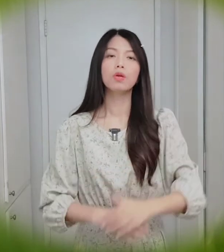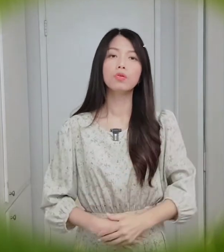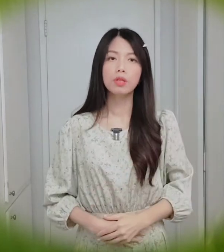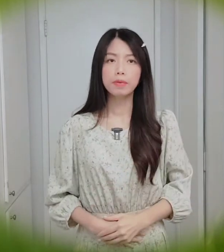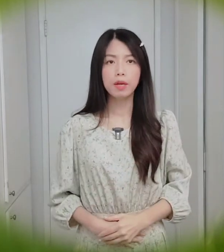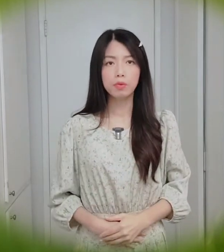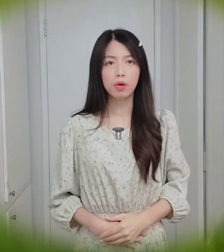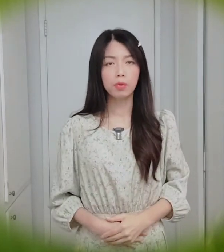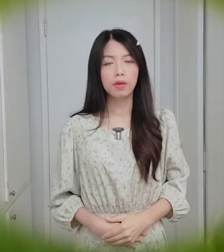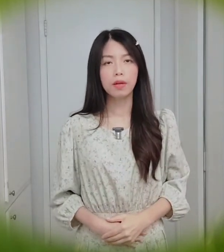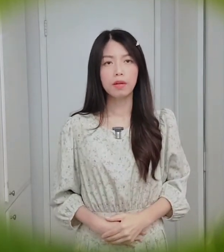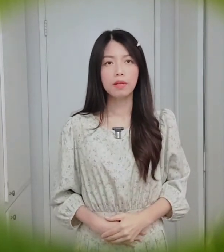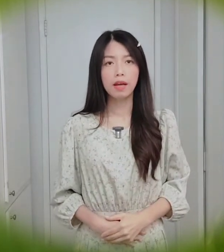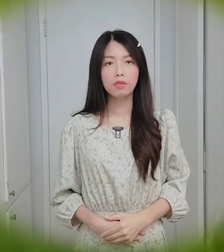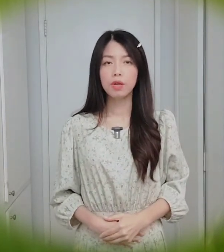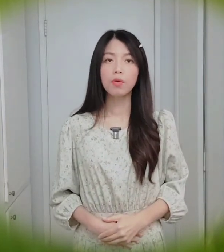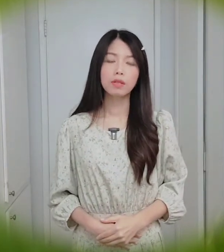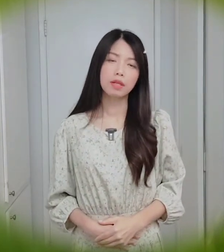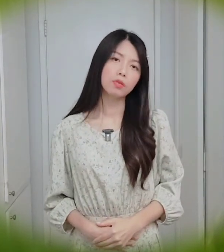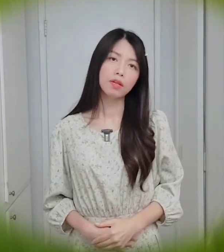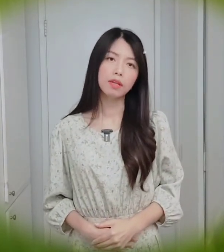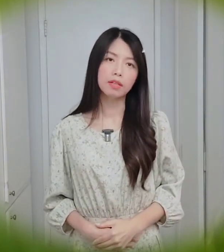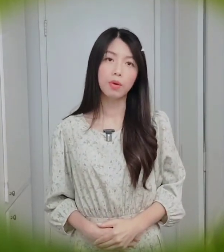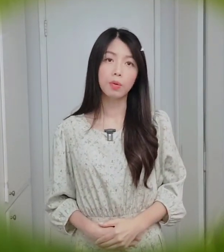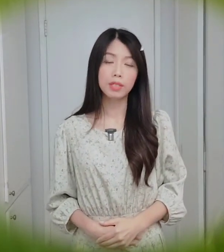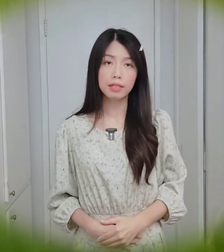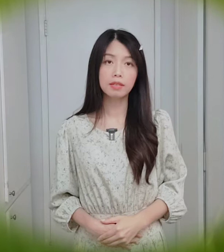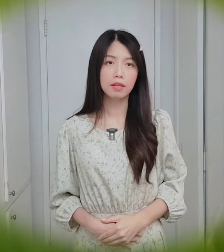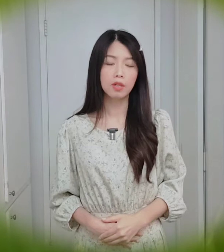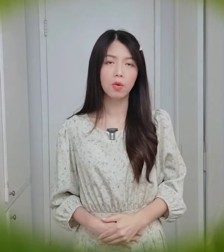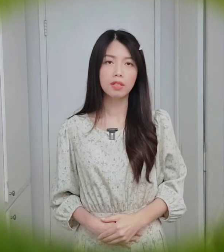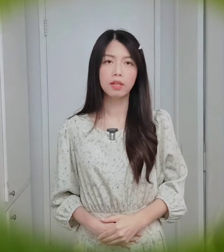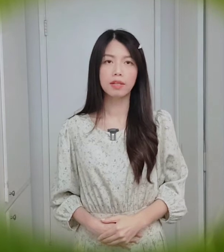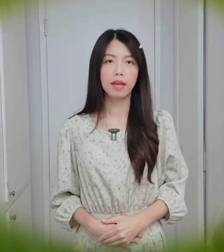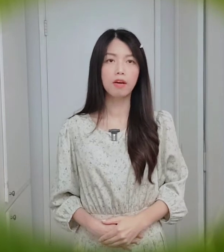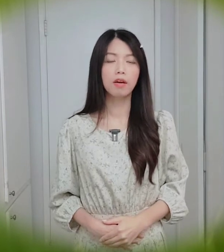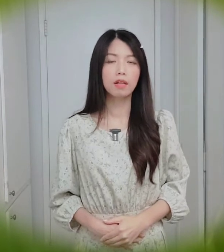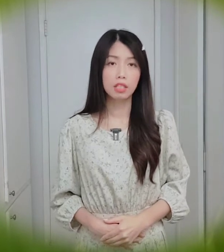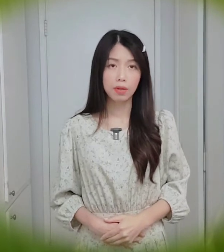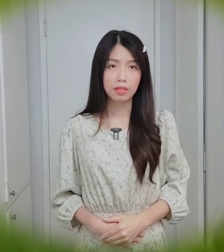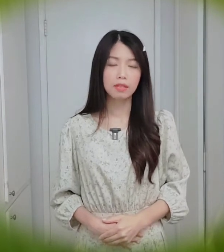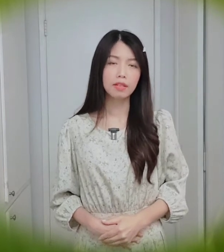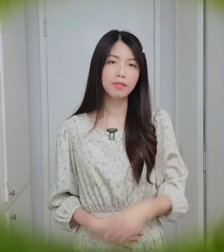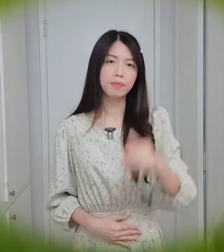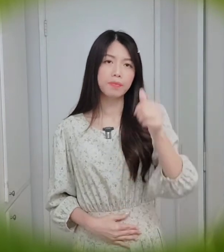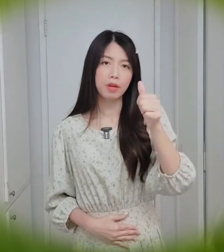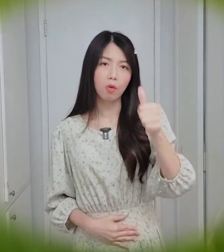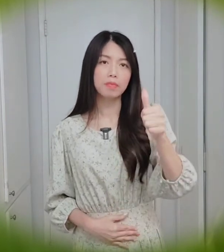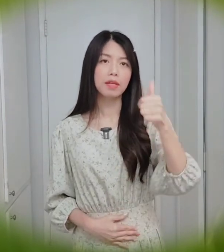고민도 주님께 물어요. 일단 주라고 한 뜻의 수어는 지화로 지읒을 이용하셔야 되는데요. 지와